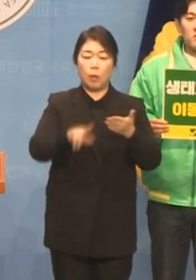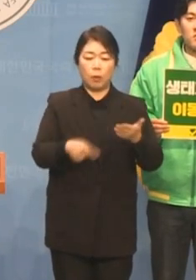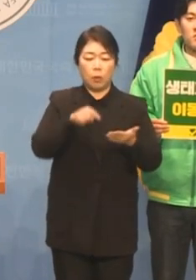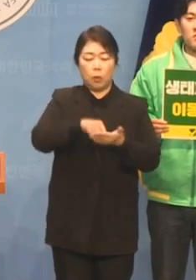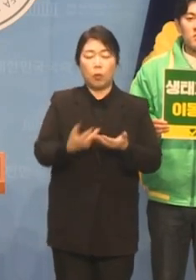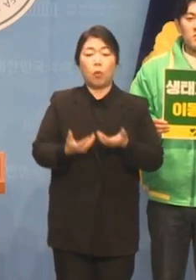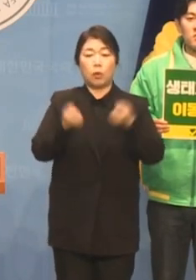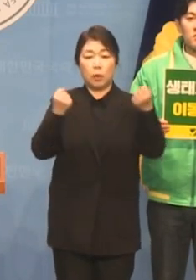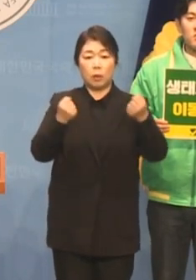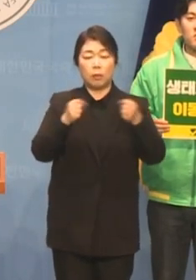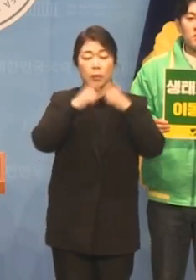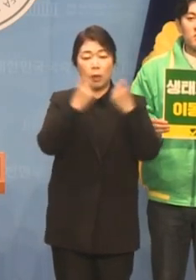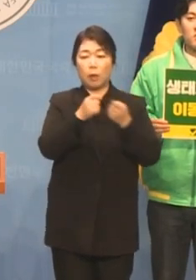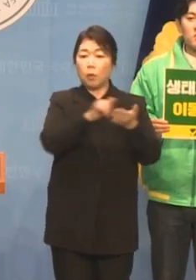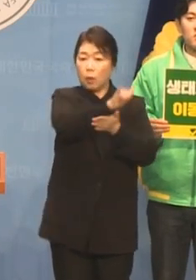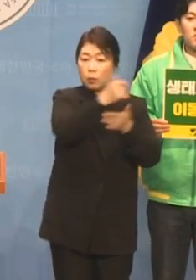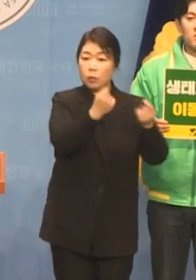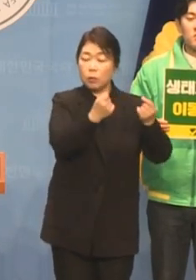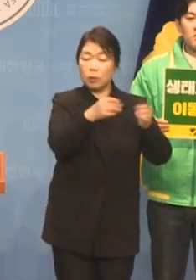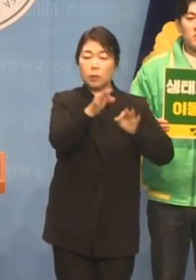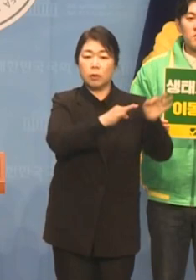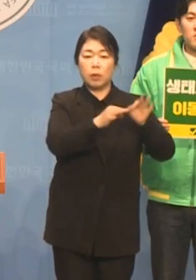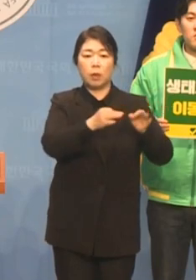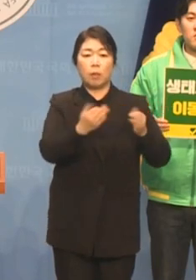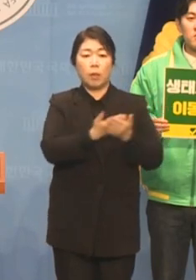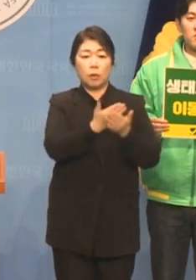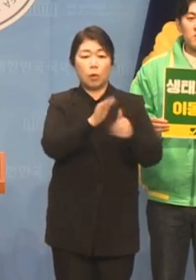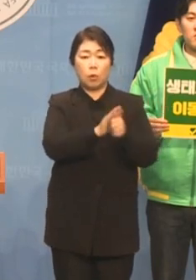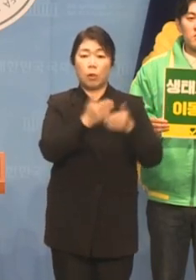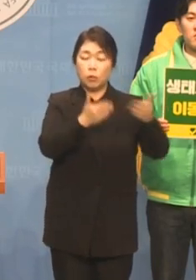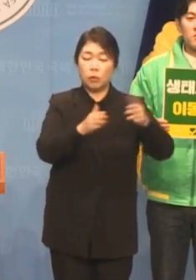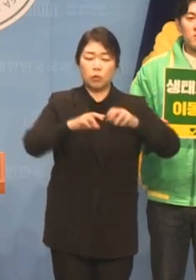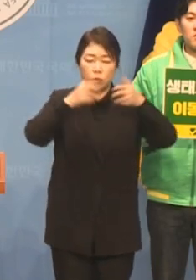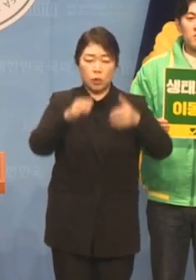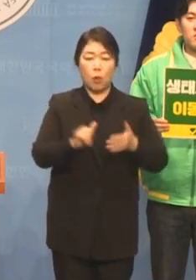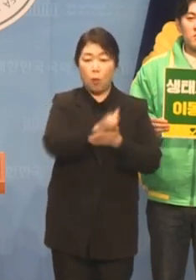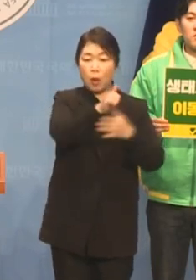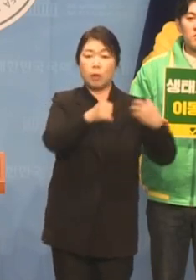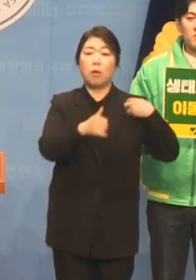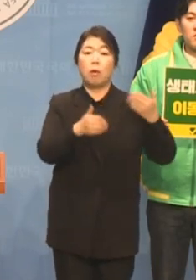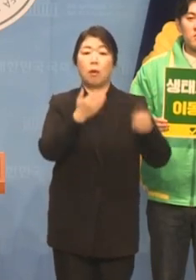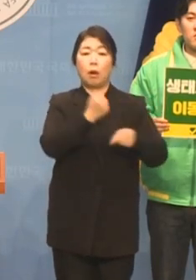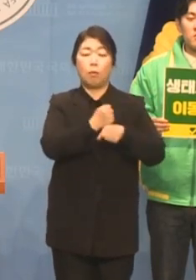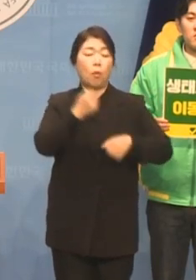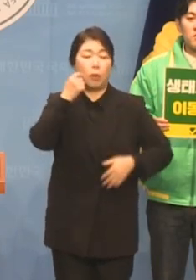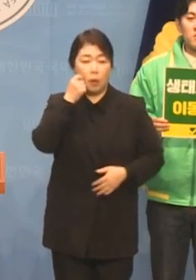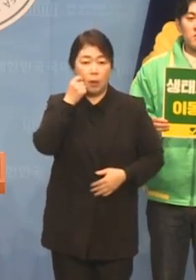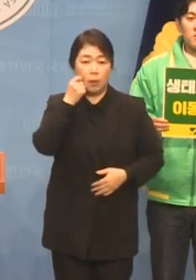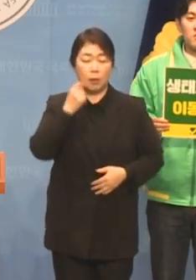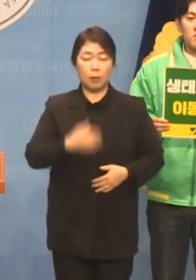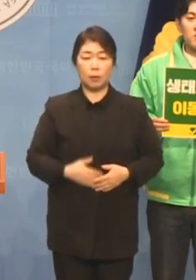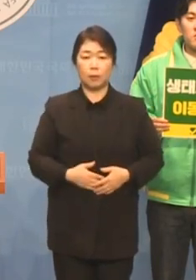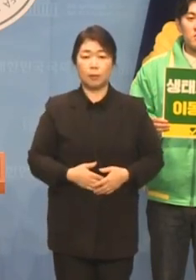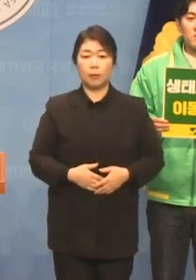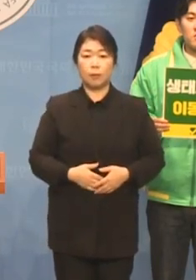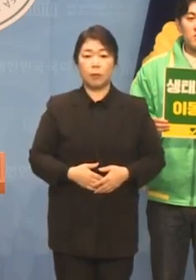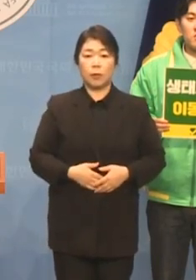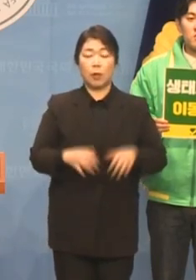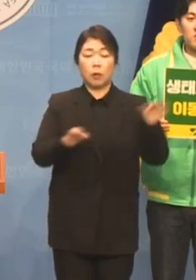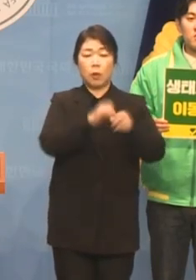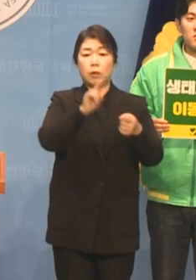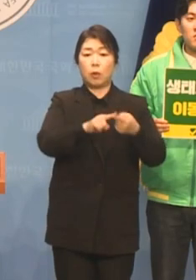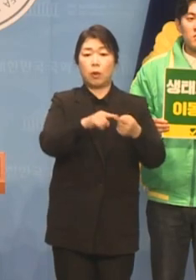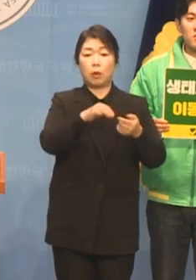민간 공항도 경제발전을 견인할 국제 으로서 역할도 하지 못할 것이 뻔합니다 경제적